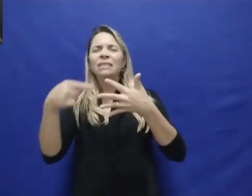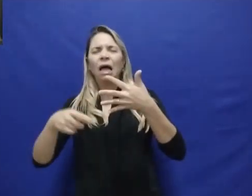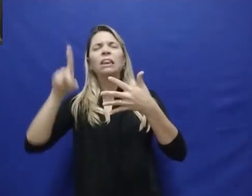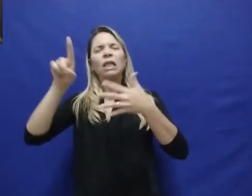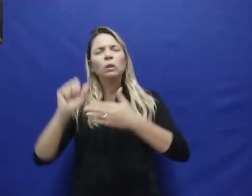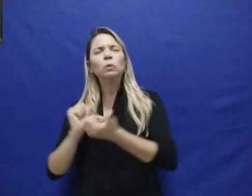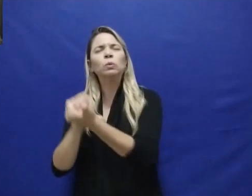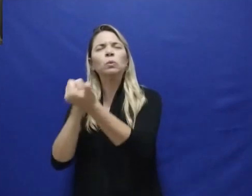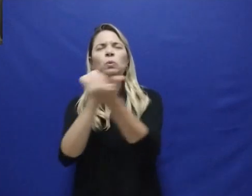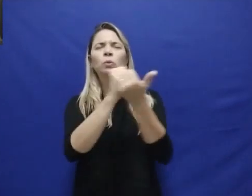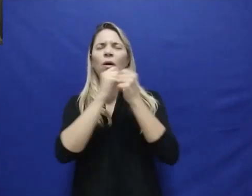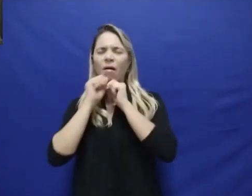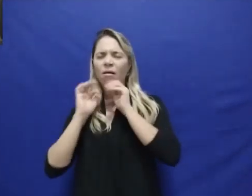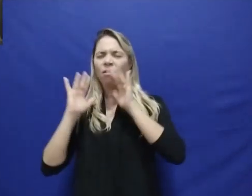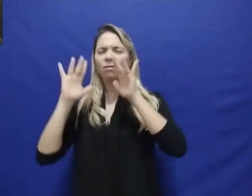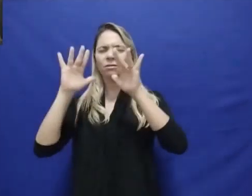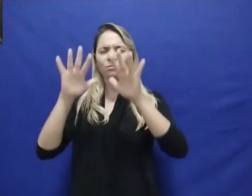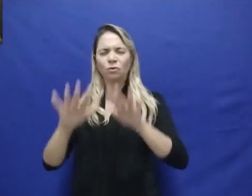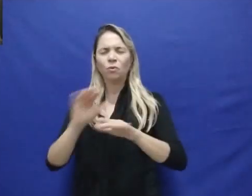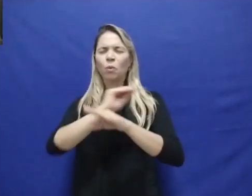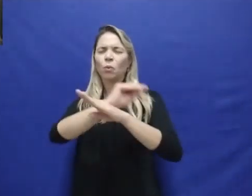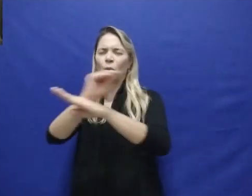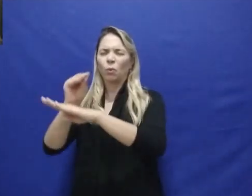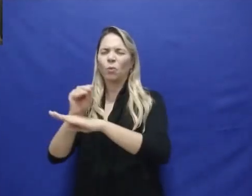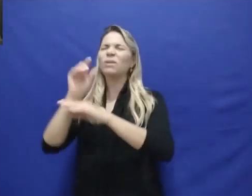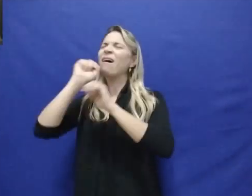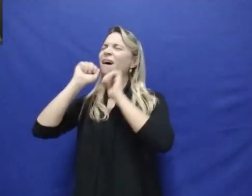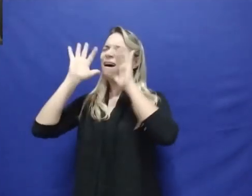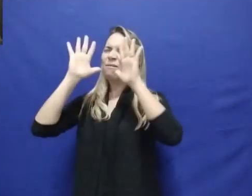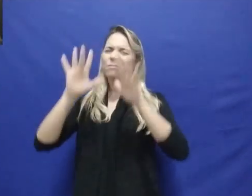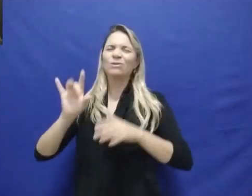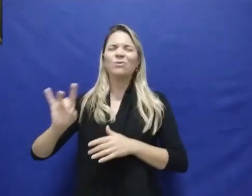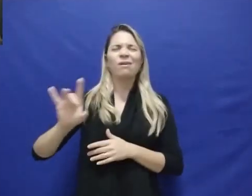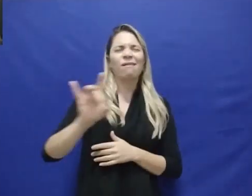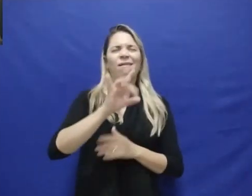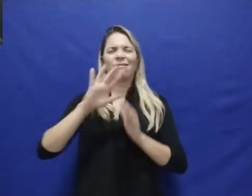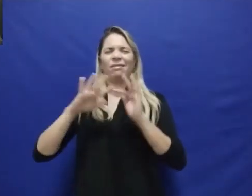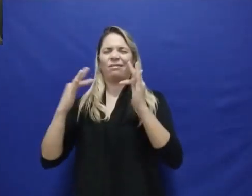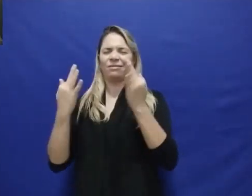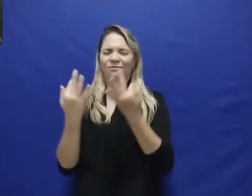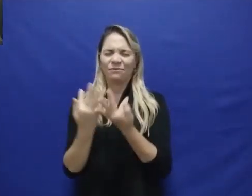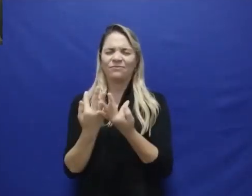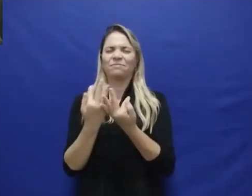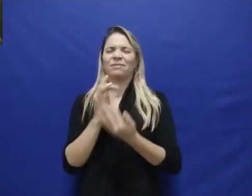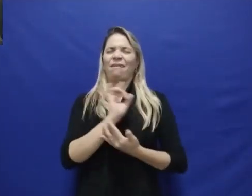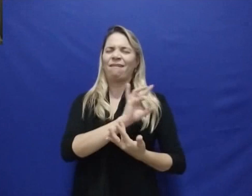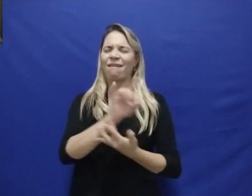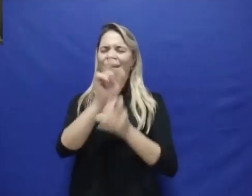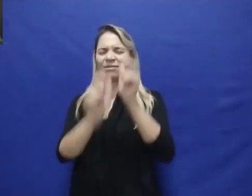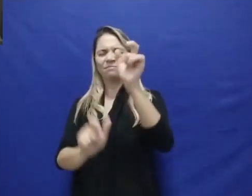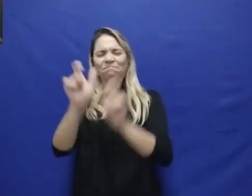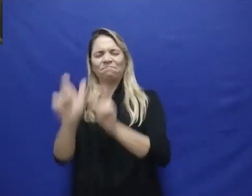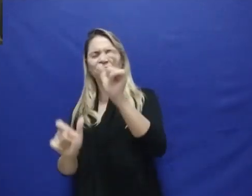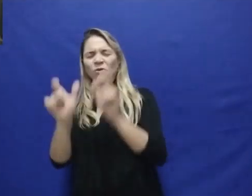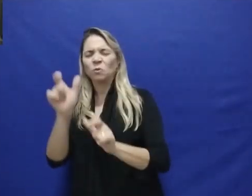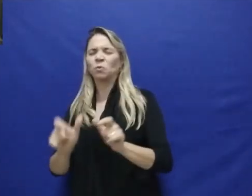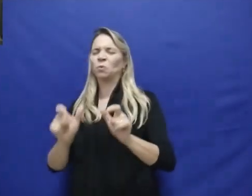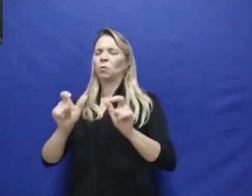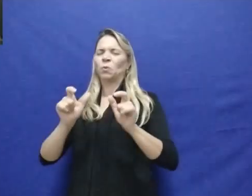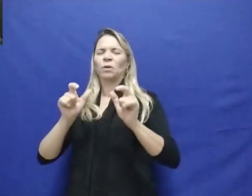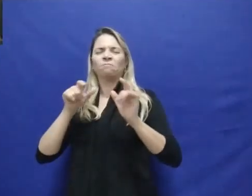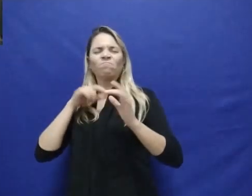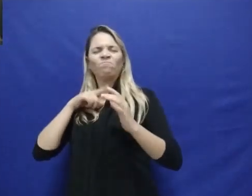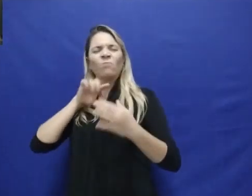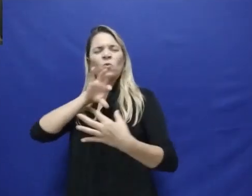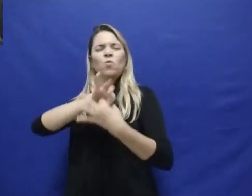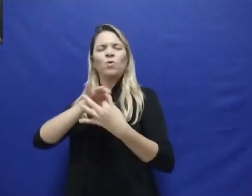rogamos as tuas bênçãos sobre cada uma dessas famílias, sobre cada uma das pessoas que juntamente conosco nesse momento